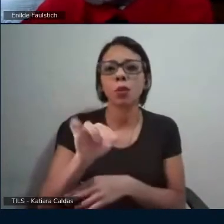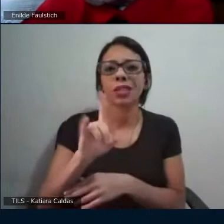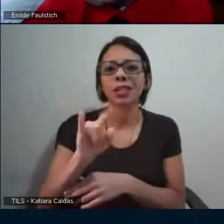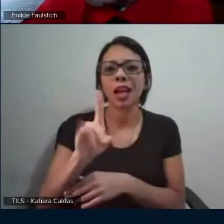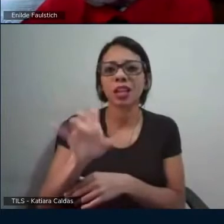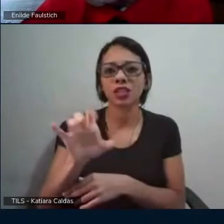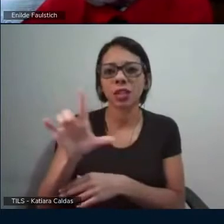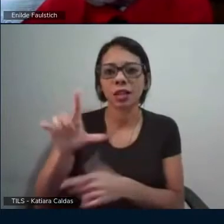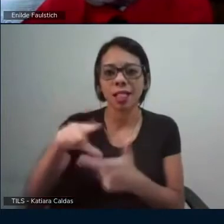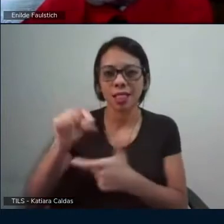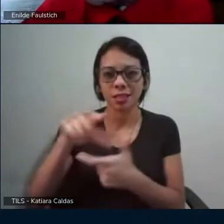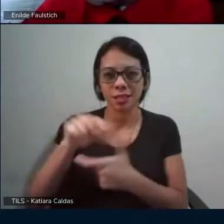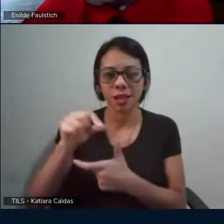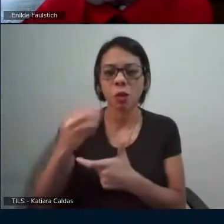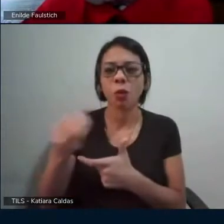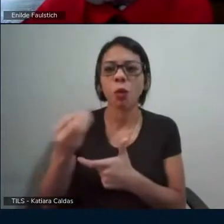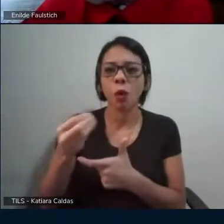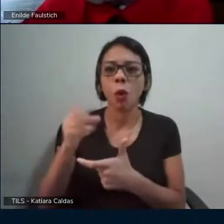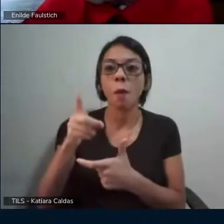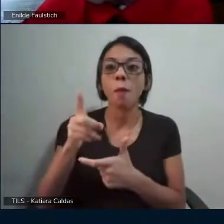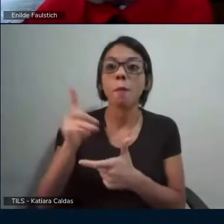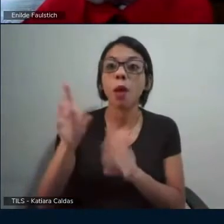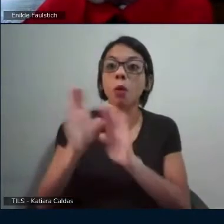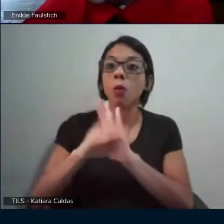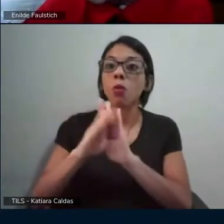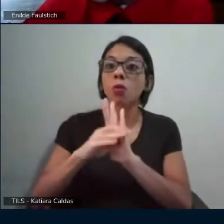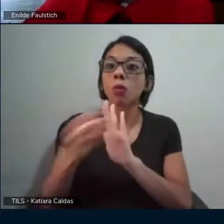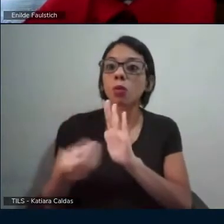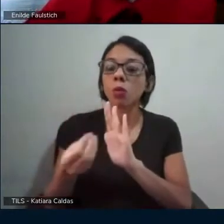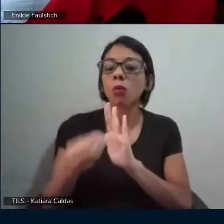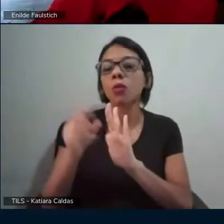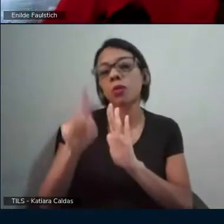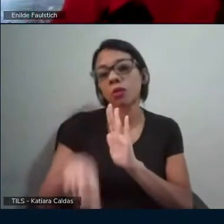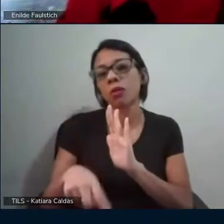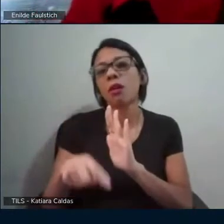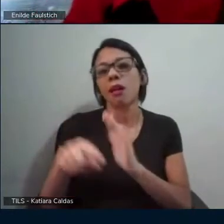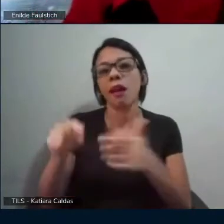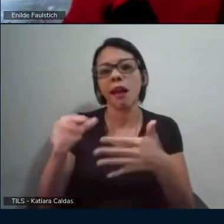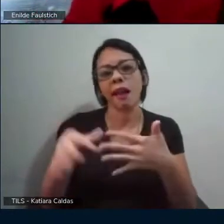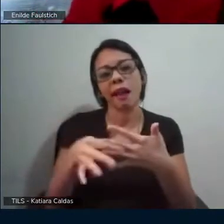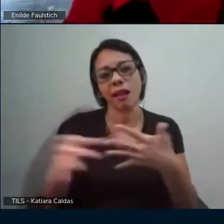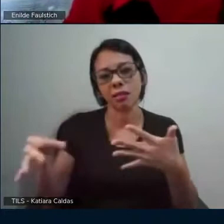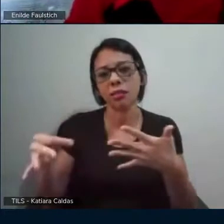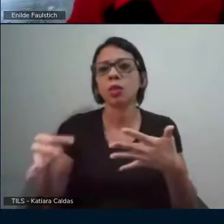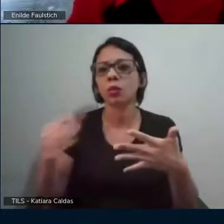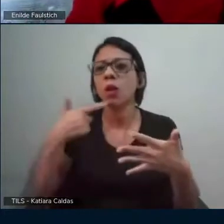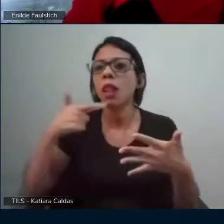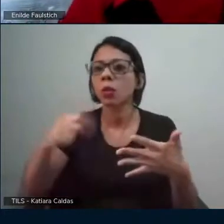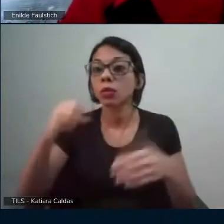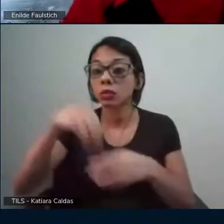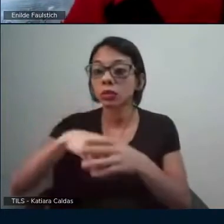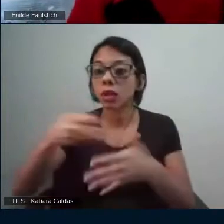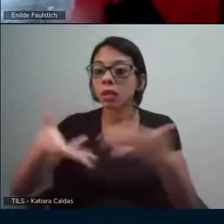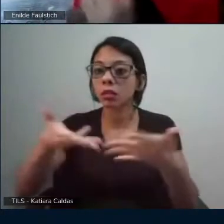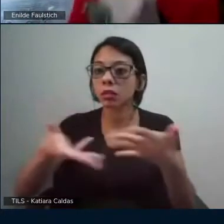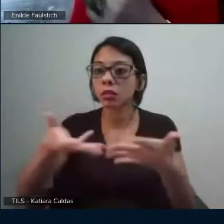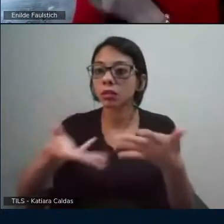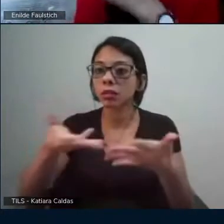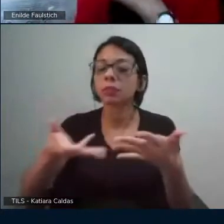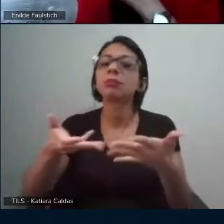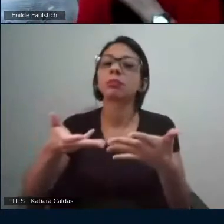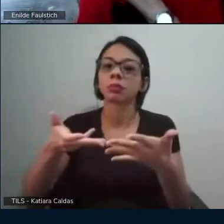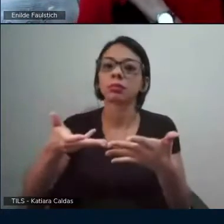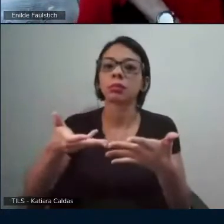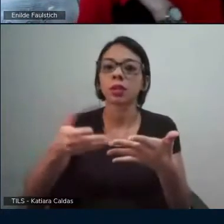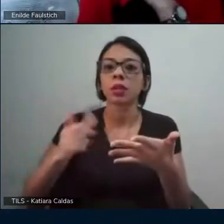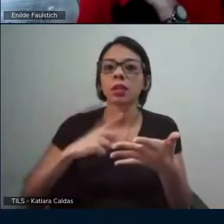lexical como um aspecto conceitual, que é o signo linguístico na língua de sinais. Então,